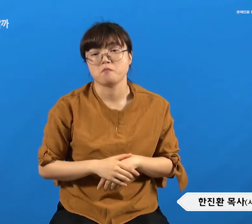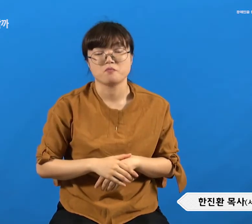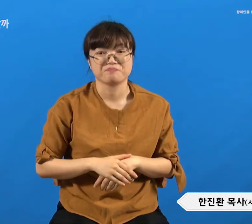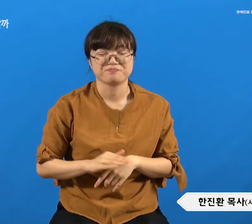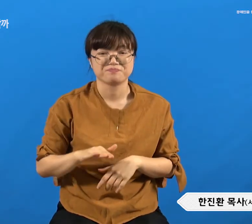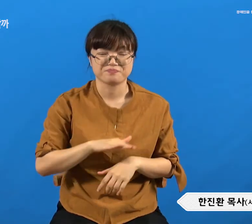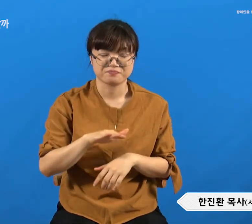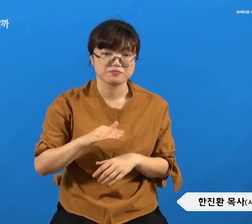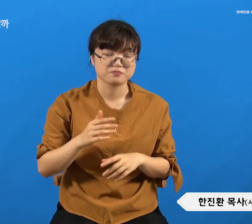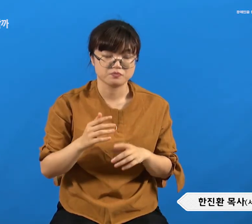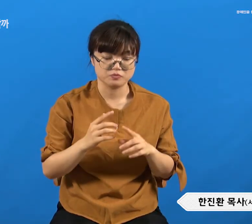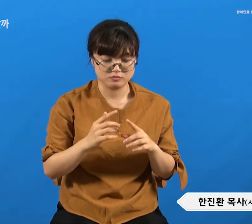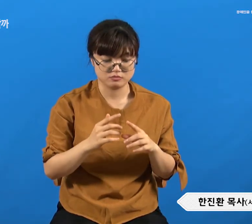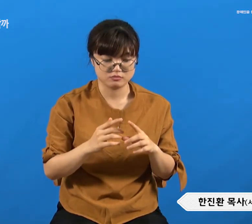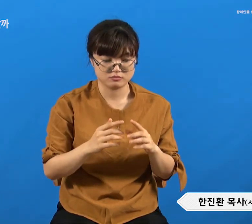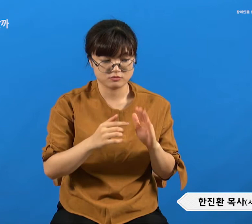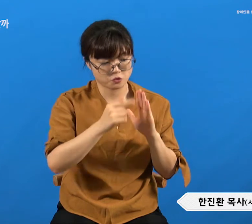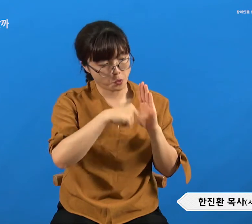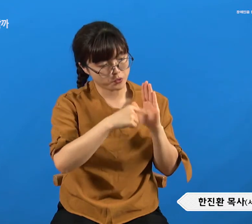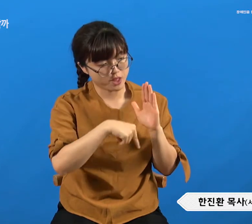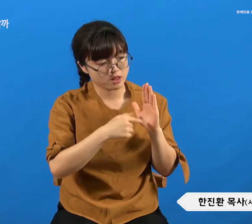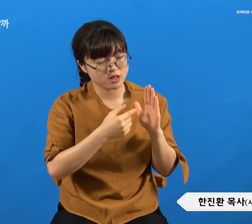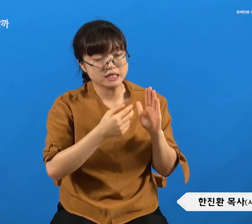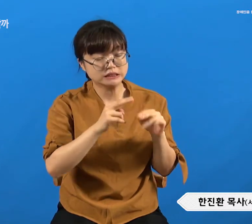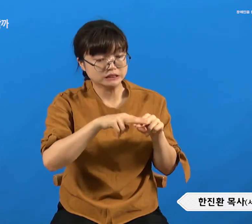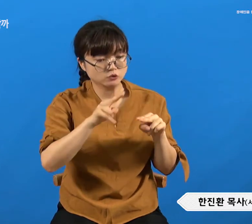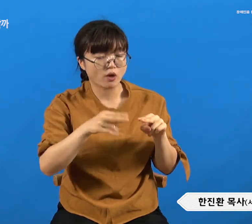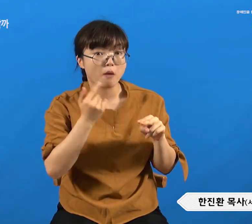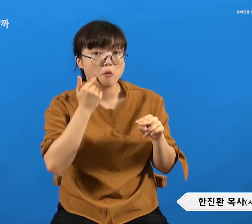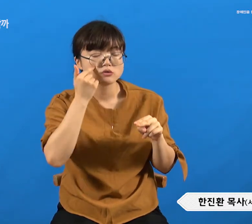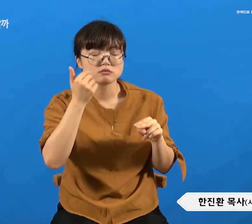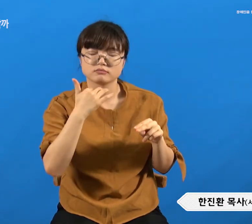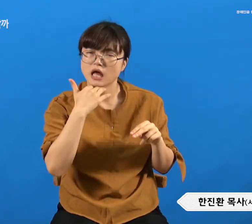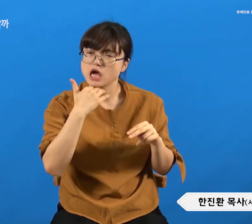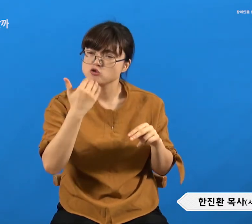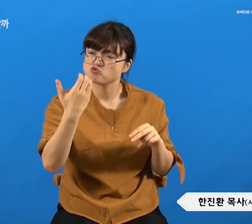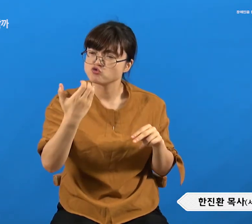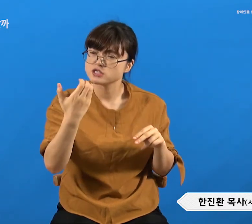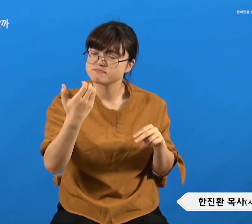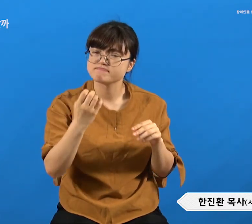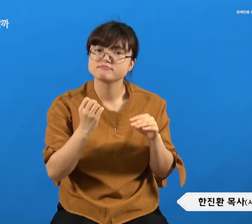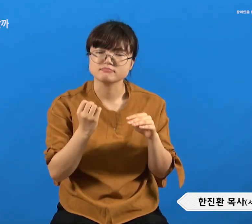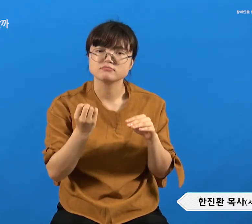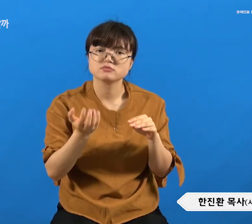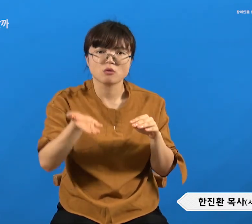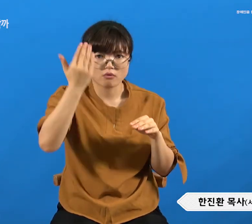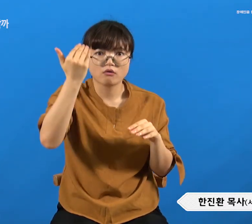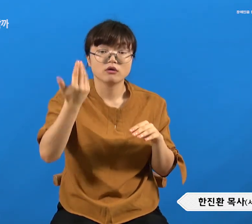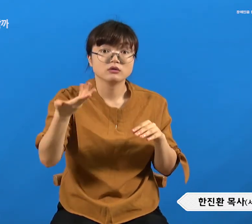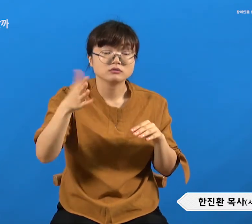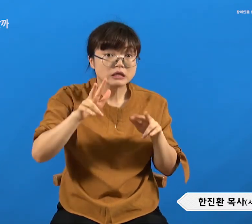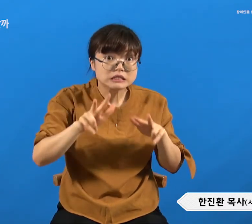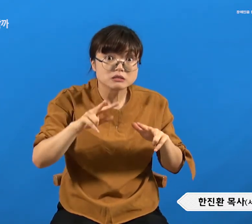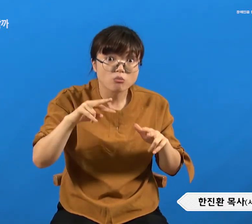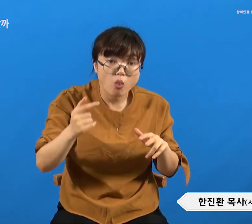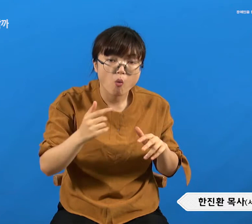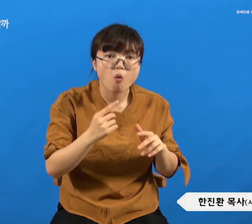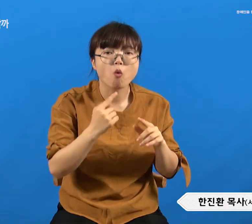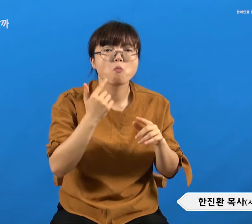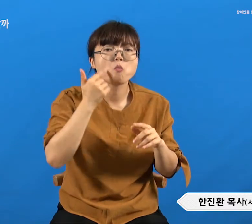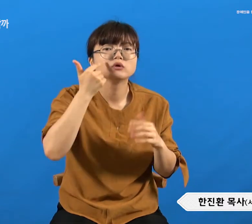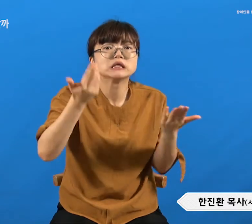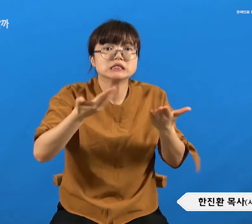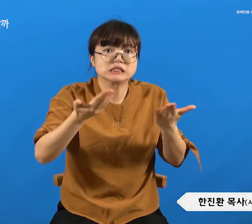우리 교단 은퇴하신 그 원로 목사님은 지금 연세가 90이 넘었는데 지금도 개척교회를